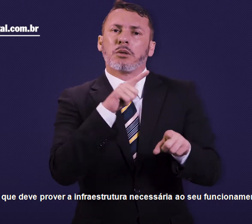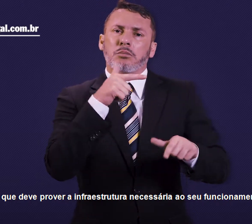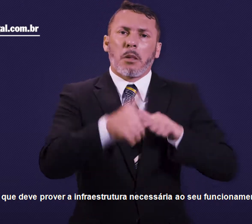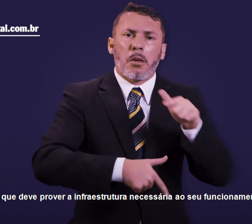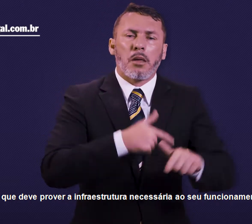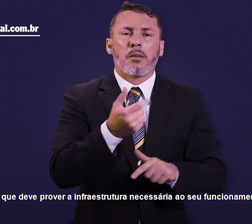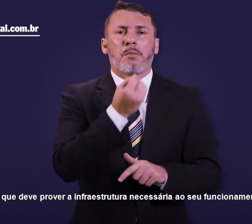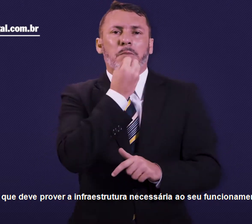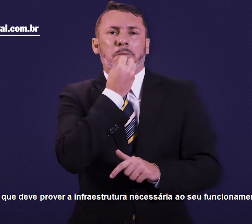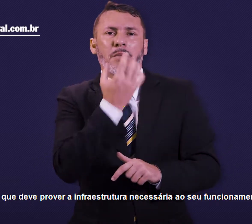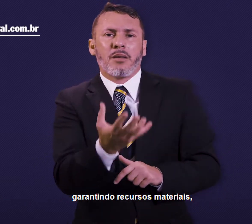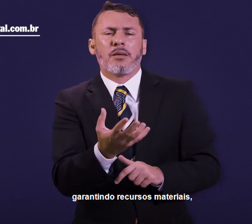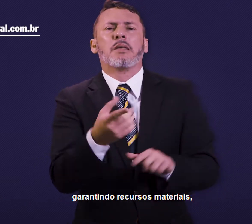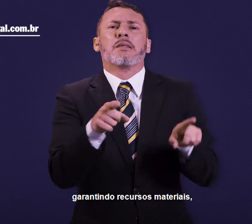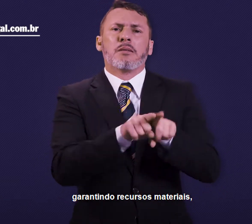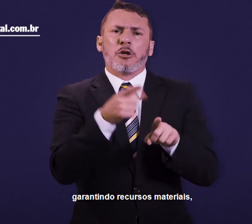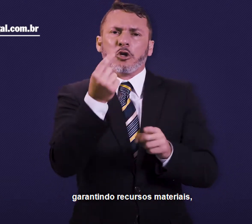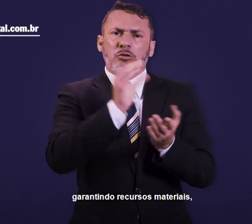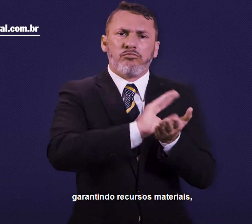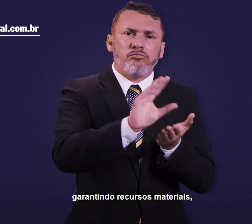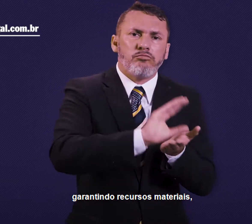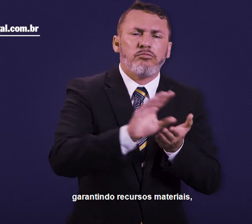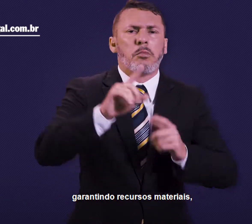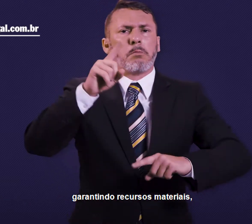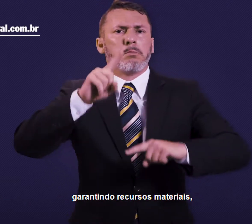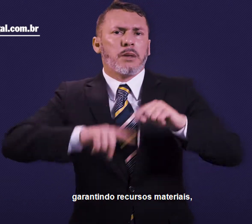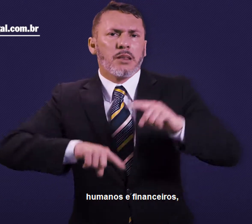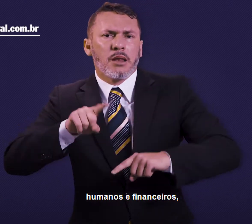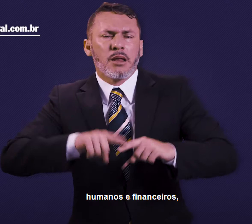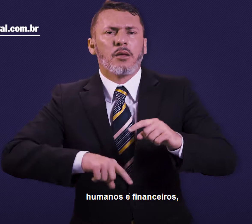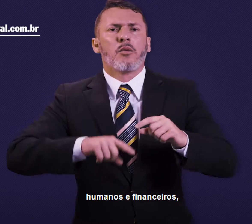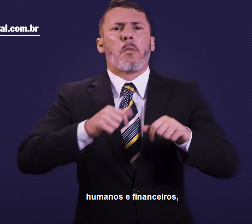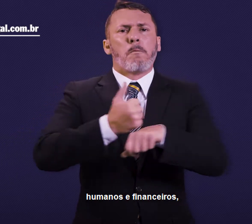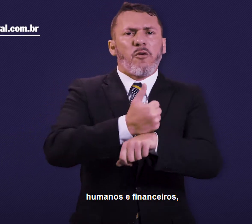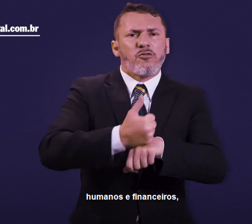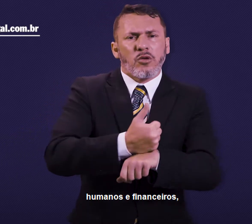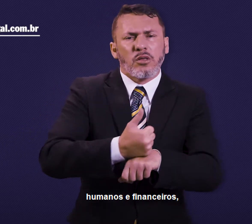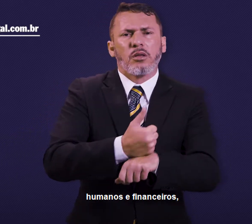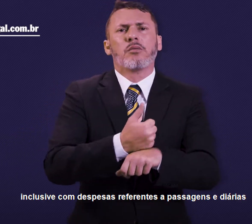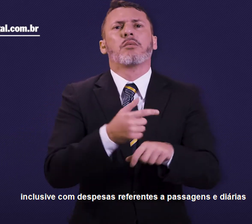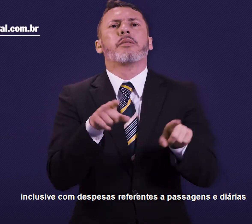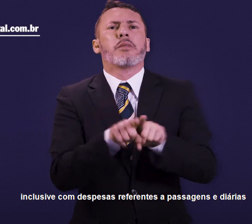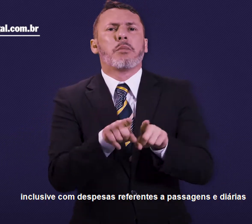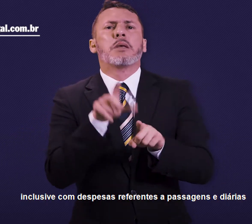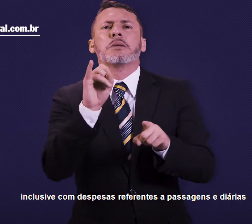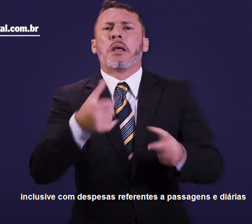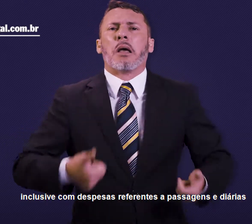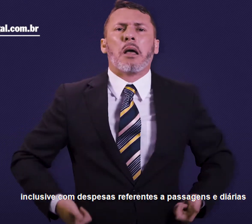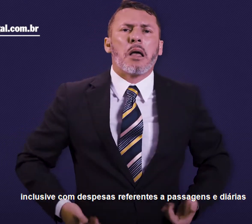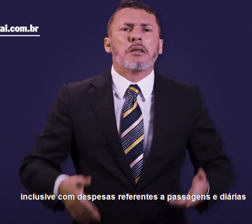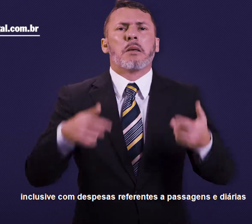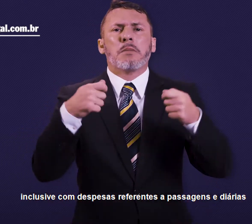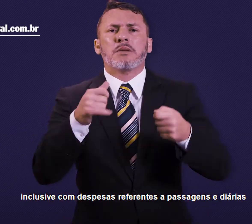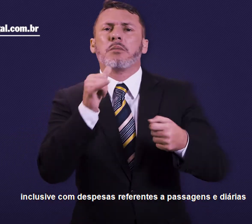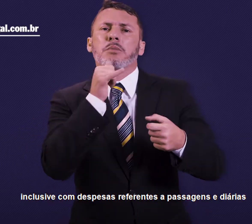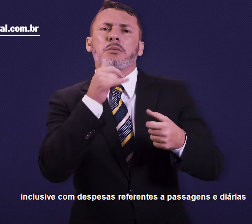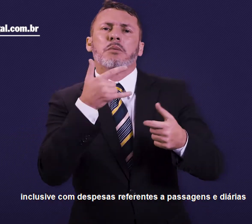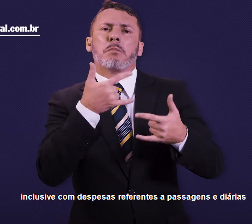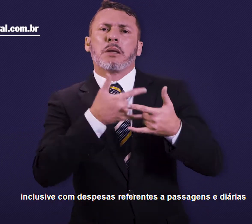seu funcionamento, garantindo recursos materiais, humanos e financeiros, inclusive com despesas referentes a